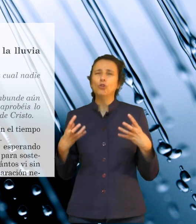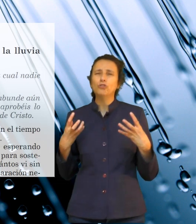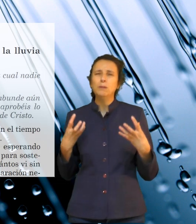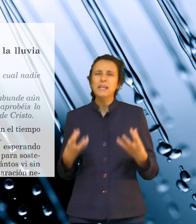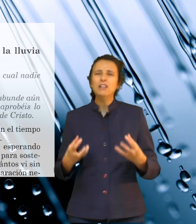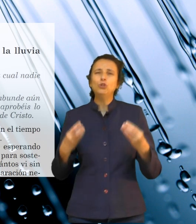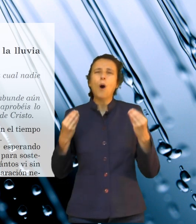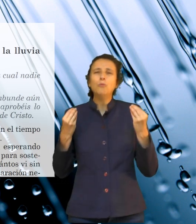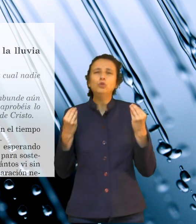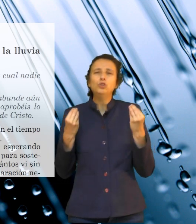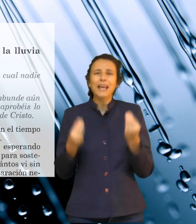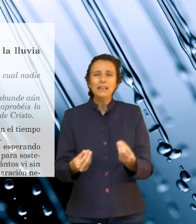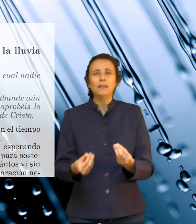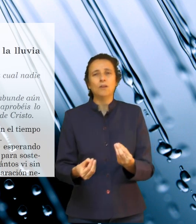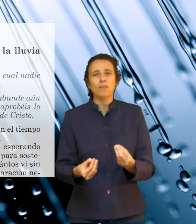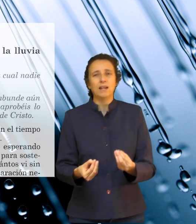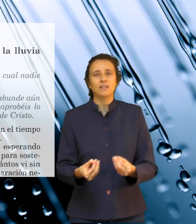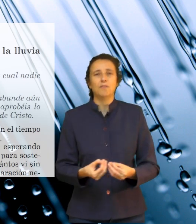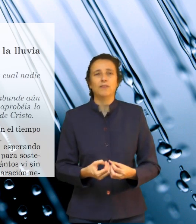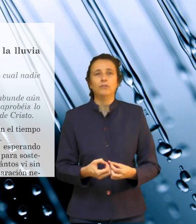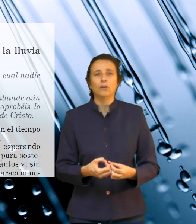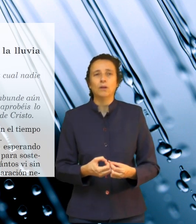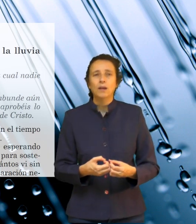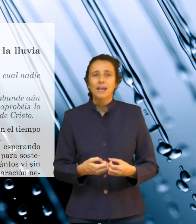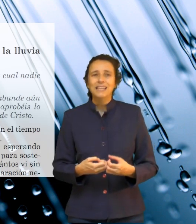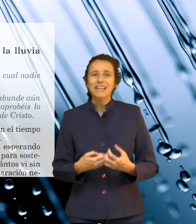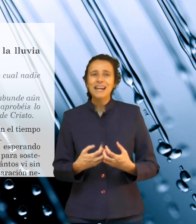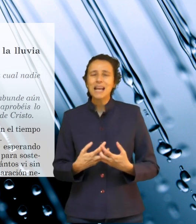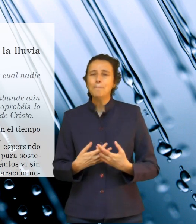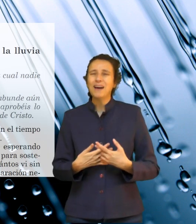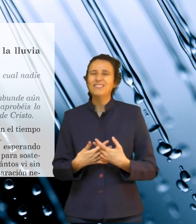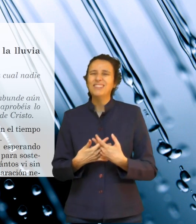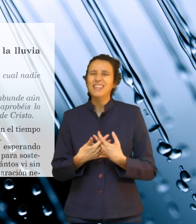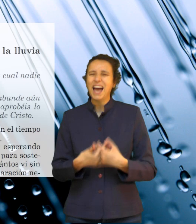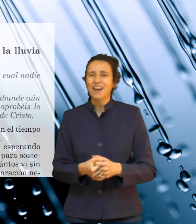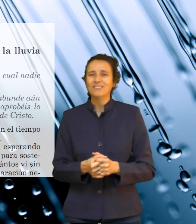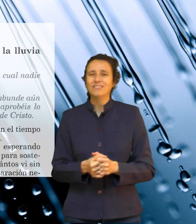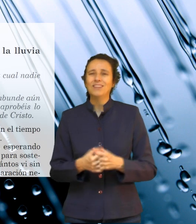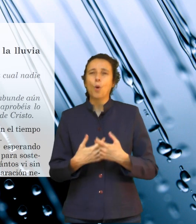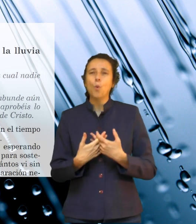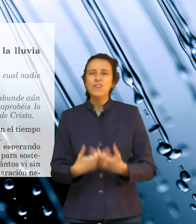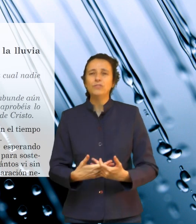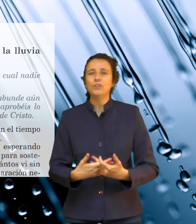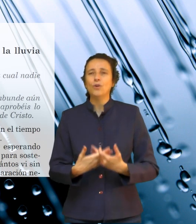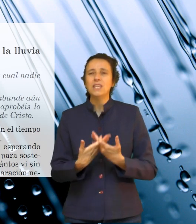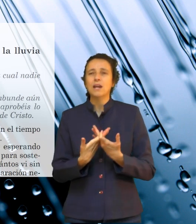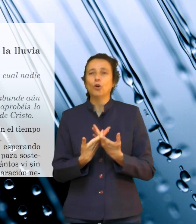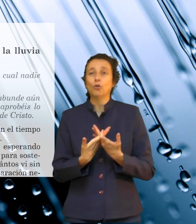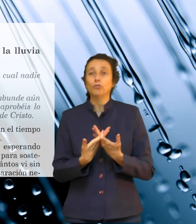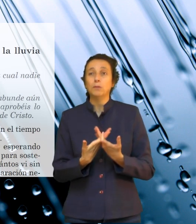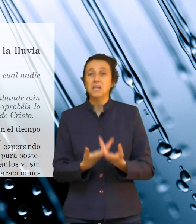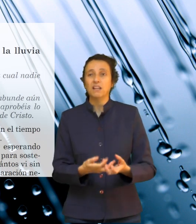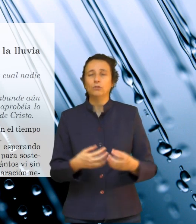obtener conocimiento auténtico de la salvación y tener capacidad de juicio y de conocimiento,